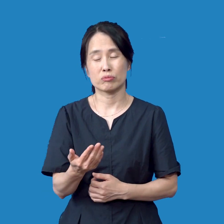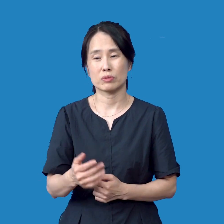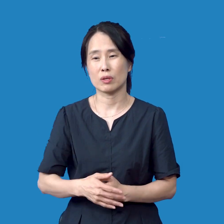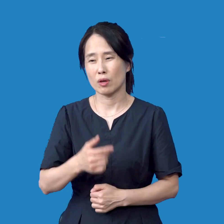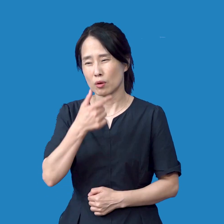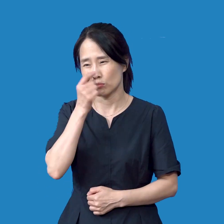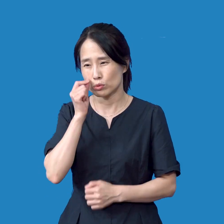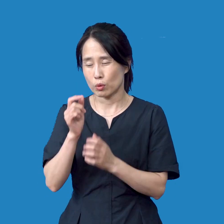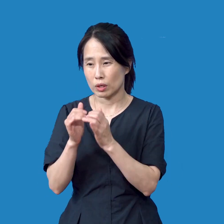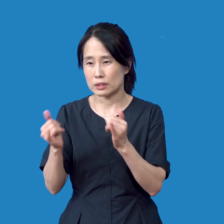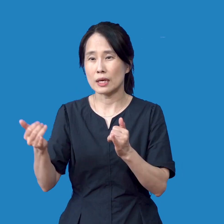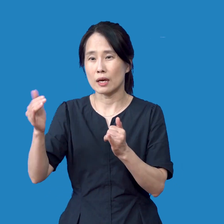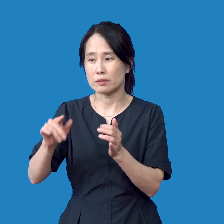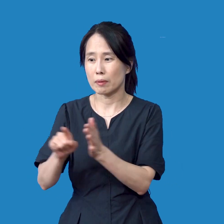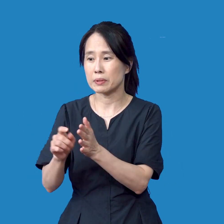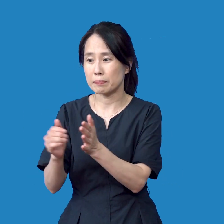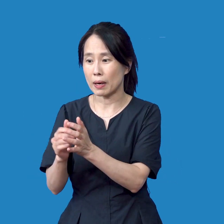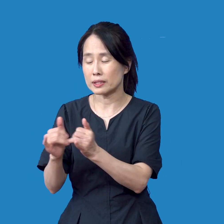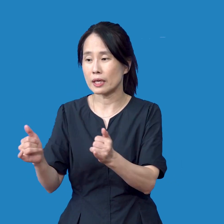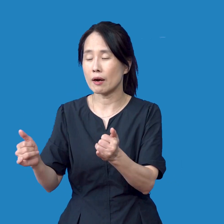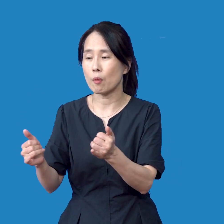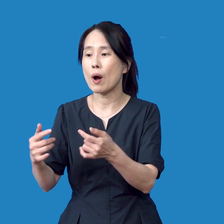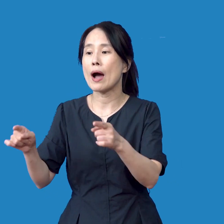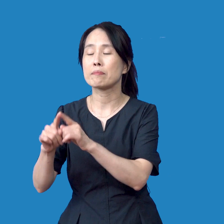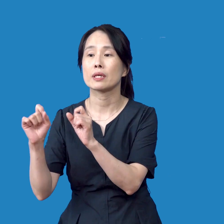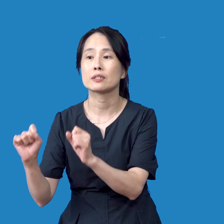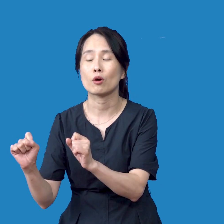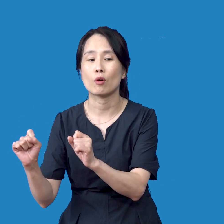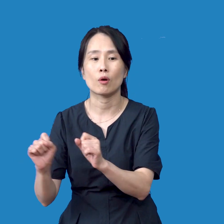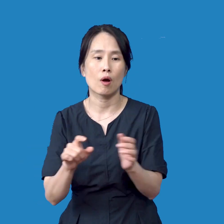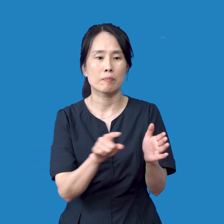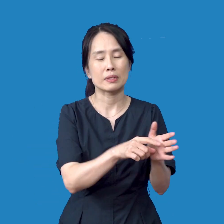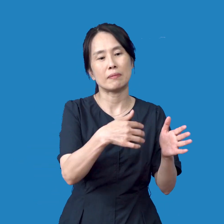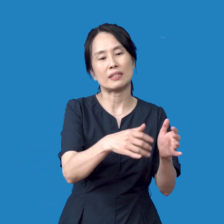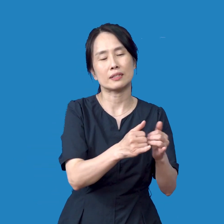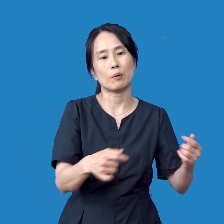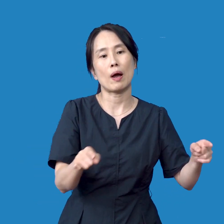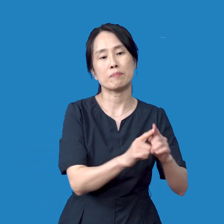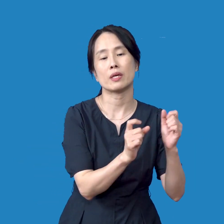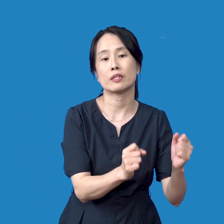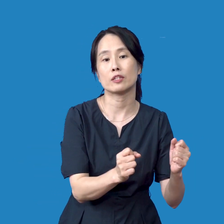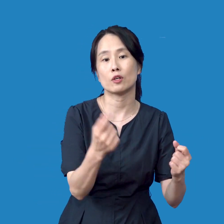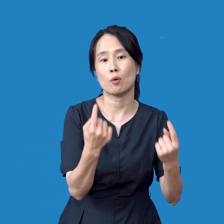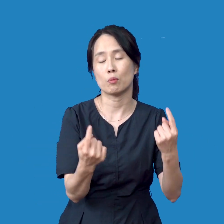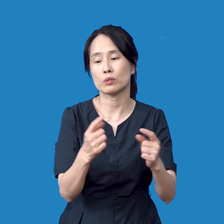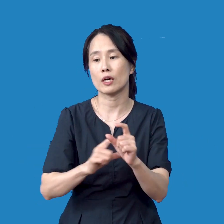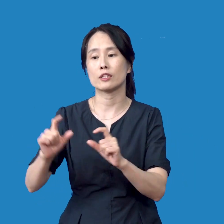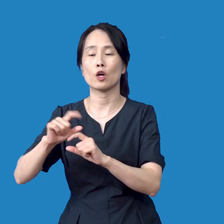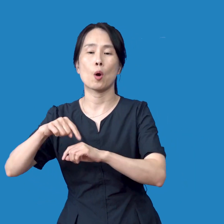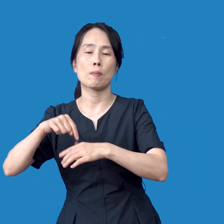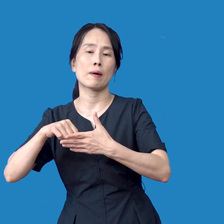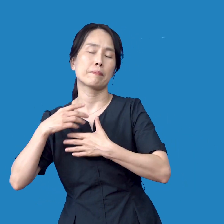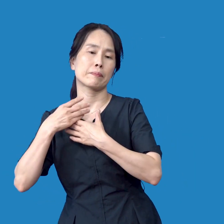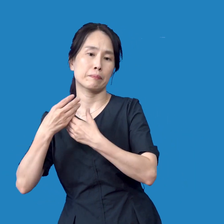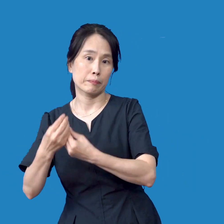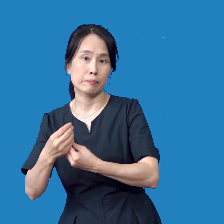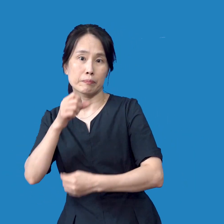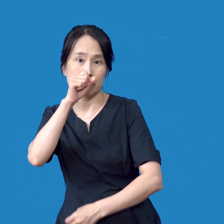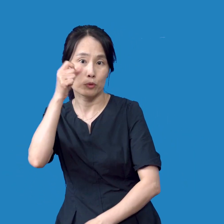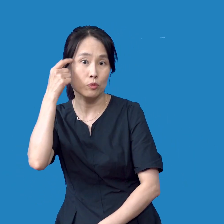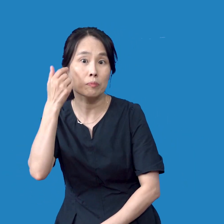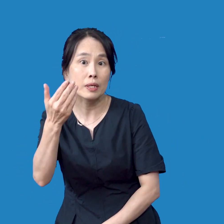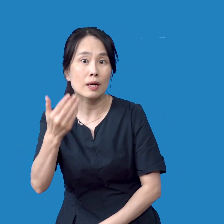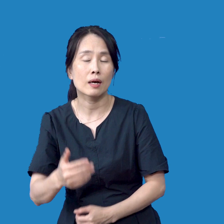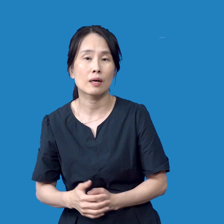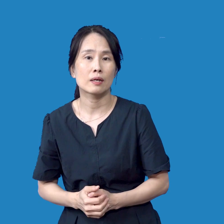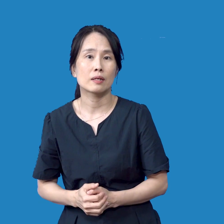못난 성도라도 성도와 함께 있는 것이 불신자와 함께 있는 것보다도 더 마음이 편하고 좋습니까?